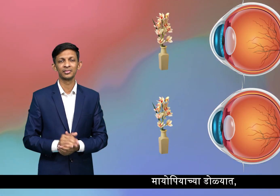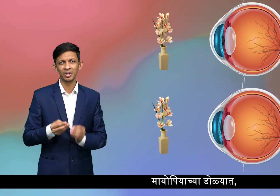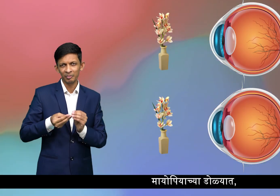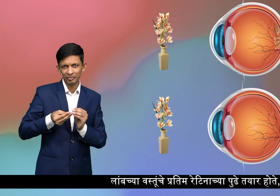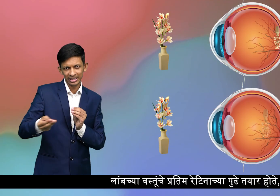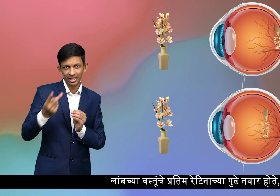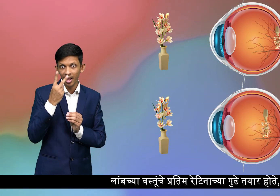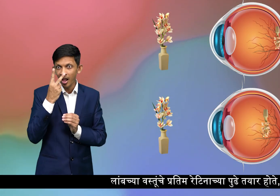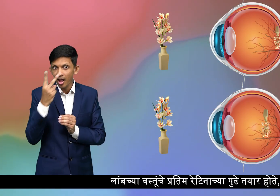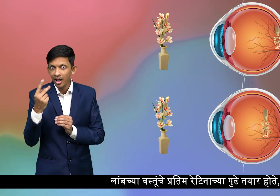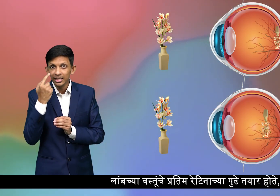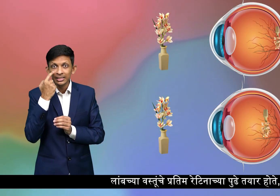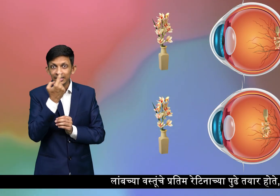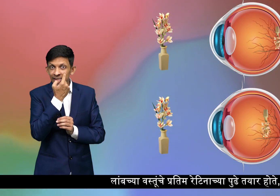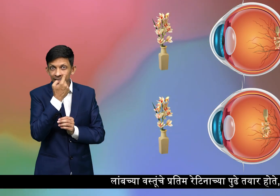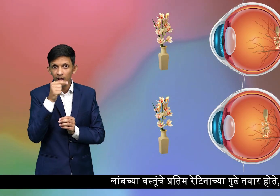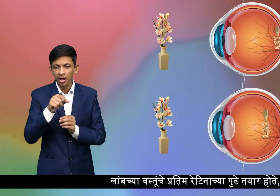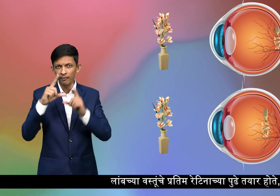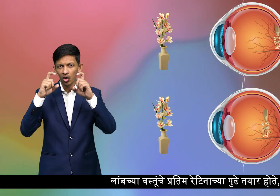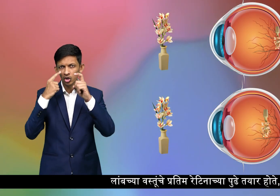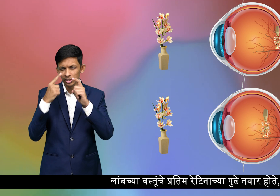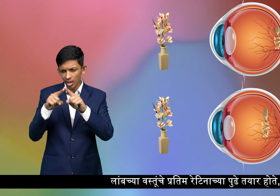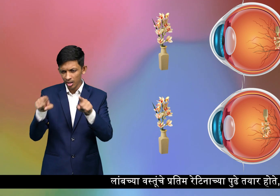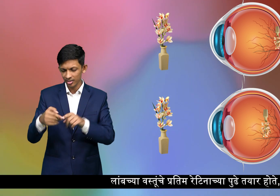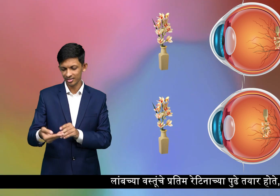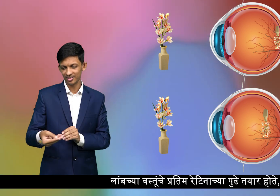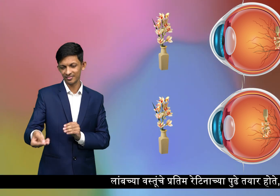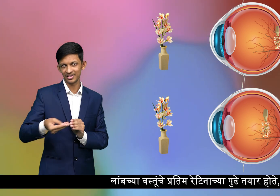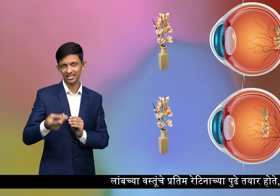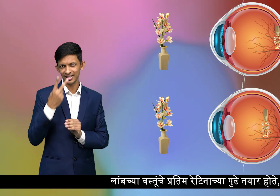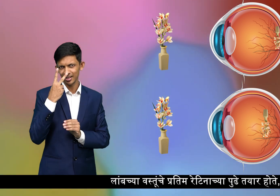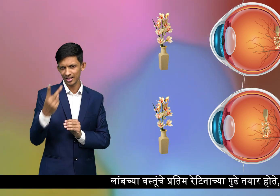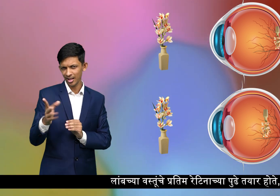मायोपियाच्या डोळ्यात लांबच्या वस्तूंचे प्रतिम रेटिनाच्या पुढे तयार होते,